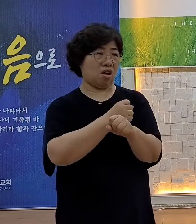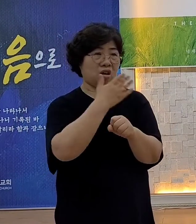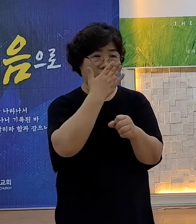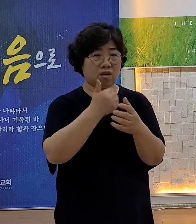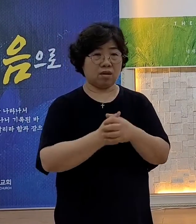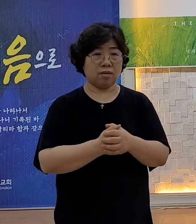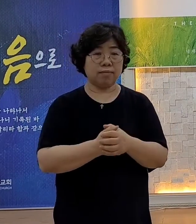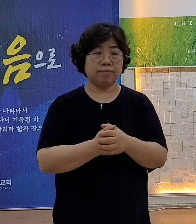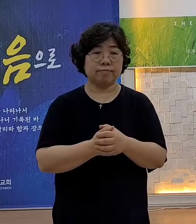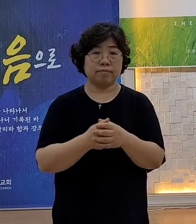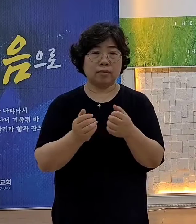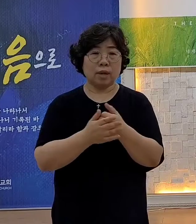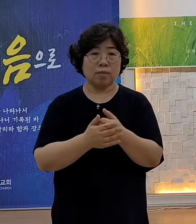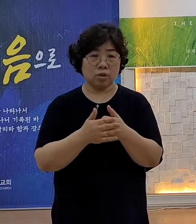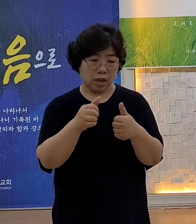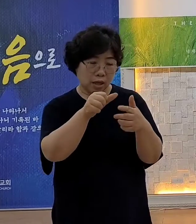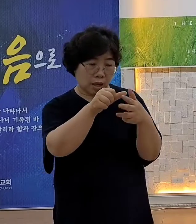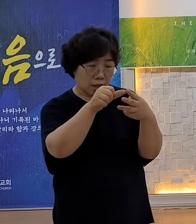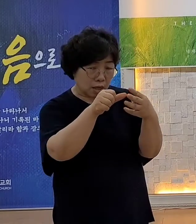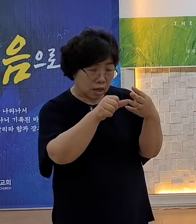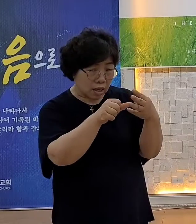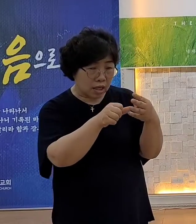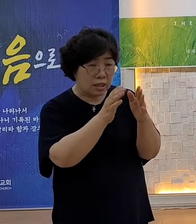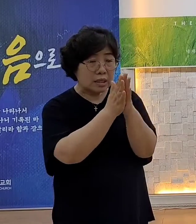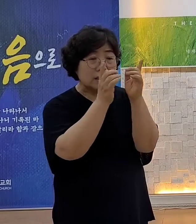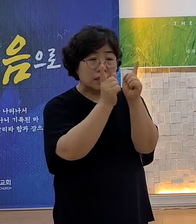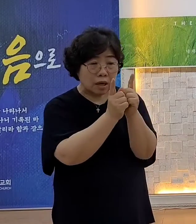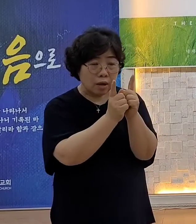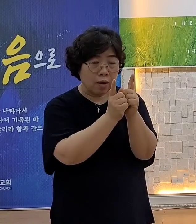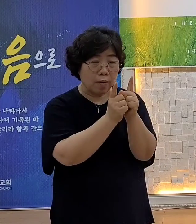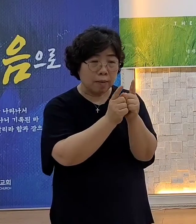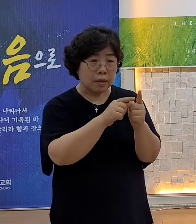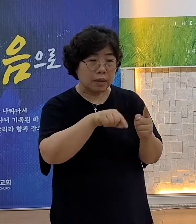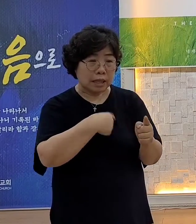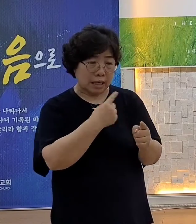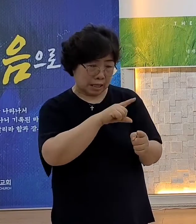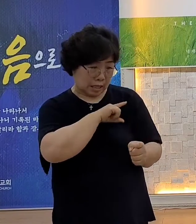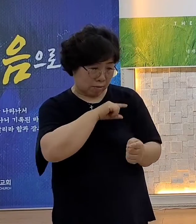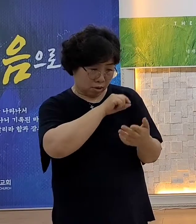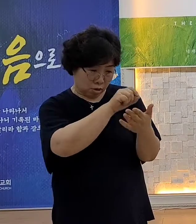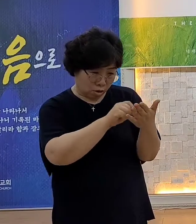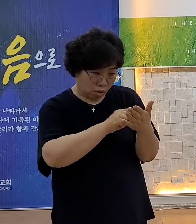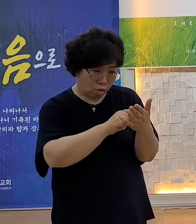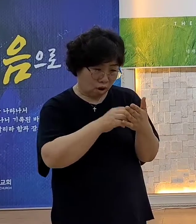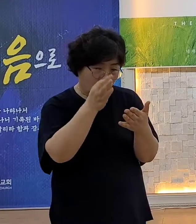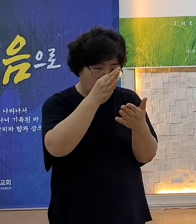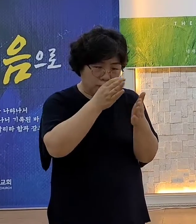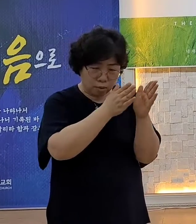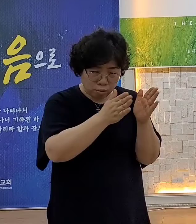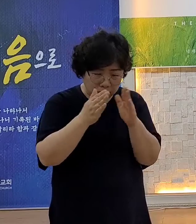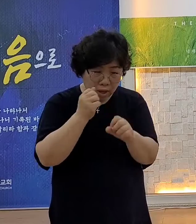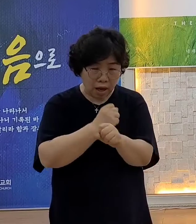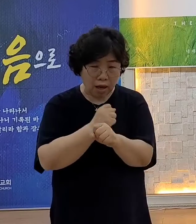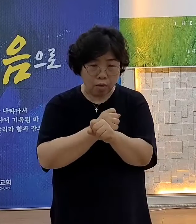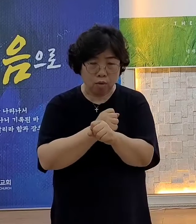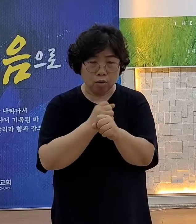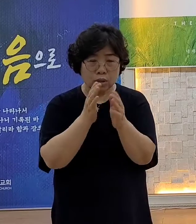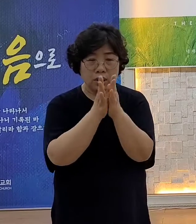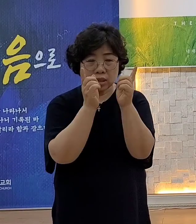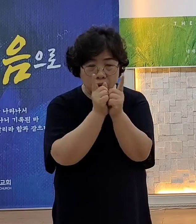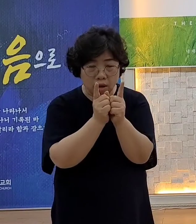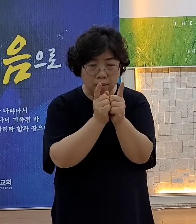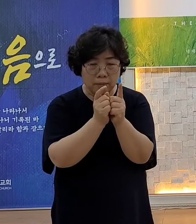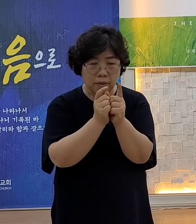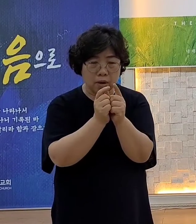이 아이들이 직접 절기 때 자기 이름 적고 또 헌금을 준비하고 또 직접